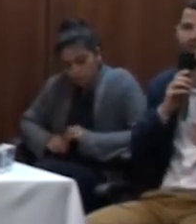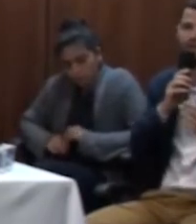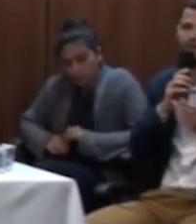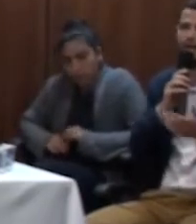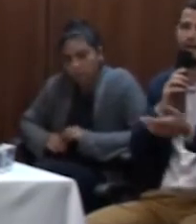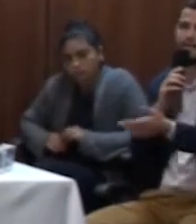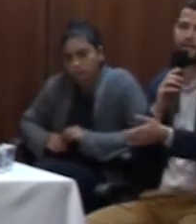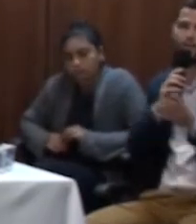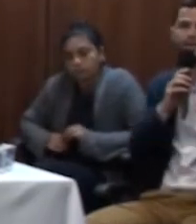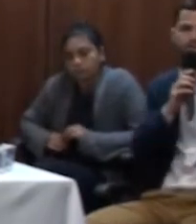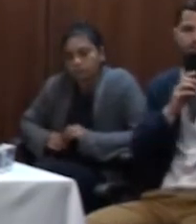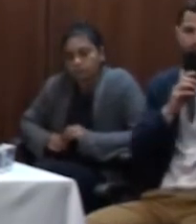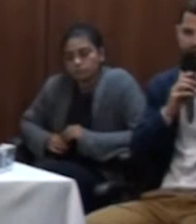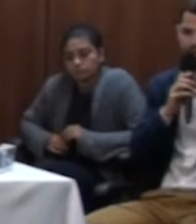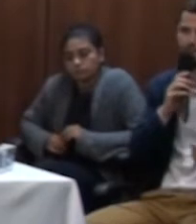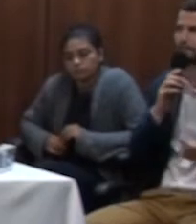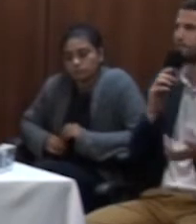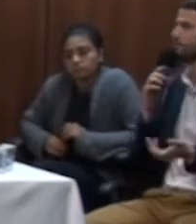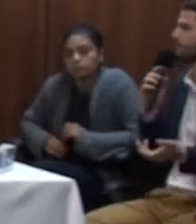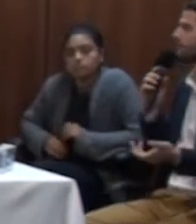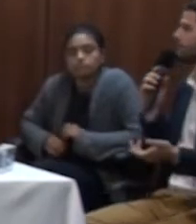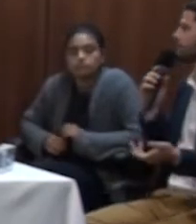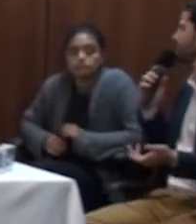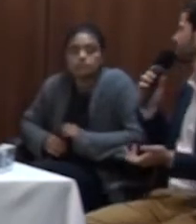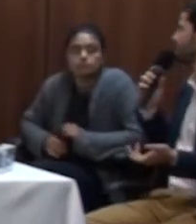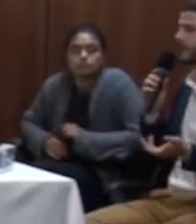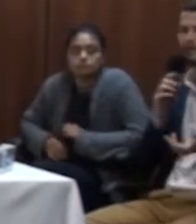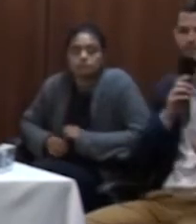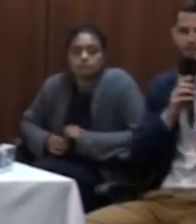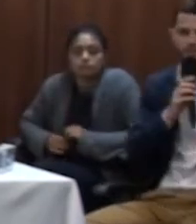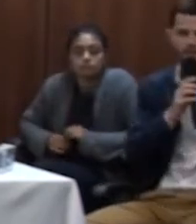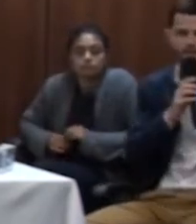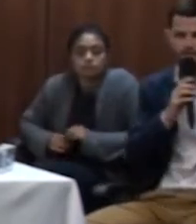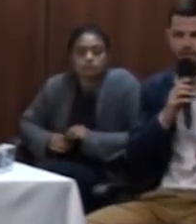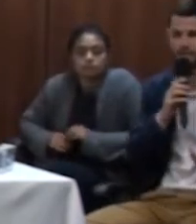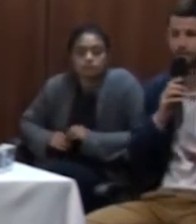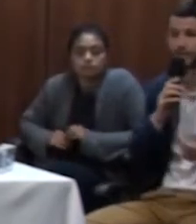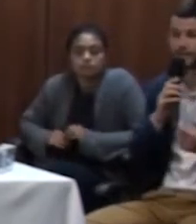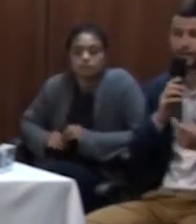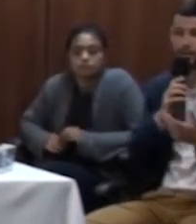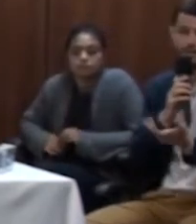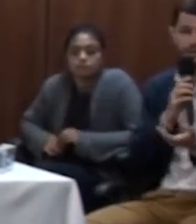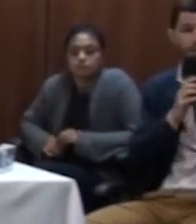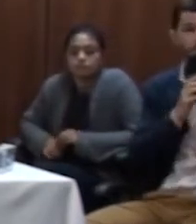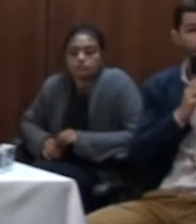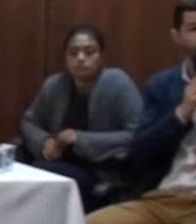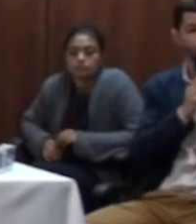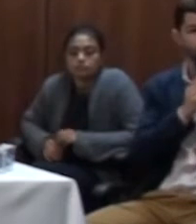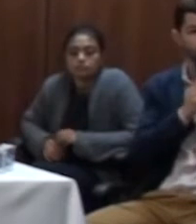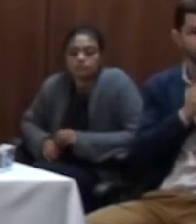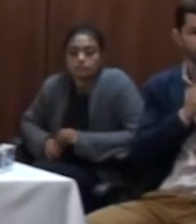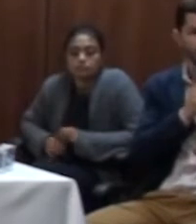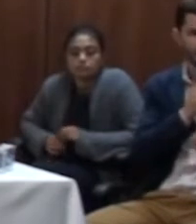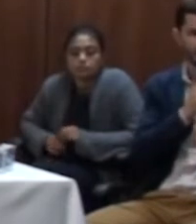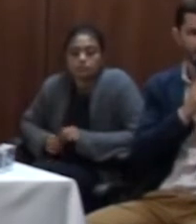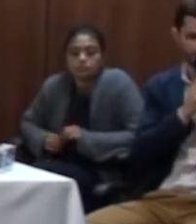2012, existe o ACIT para isso, né? Existe o Ambulatório de Saúde Integral de Travestis e Transsexuais. O ACIT é um equipamento.